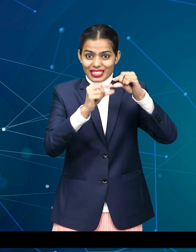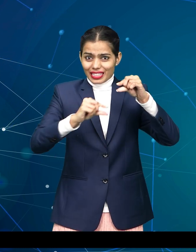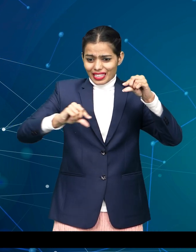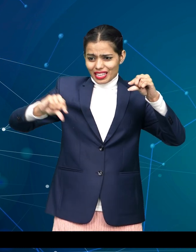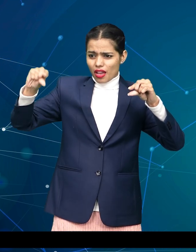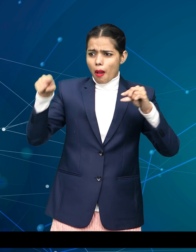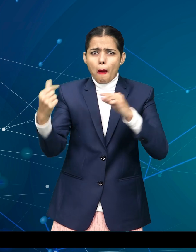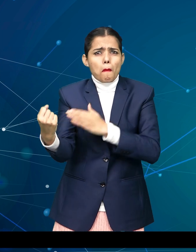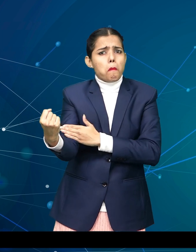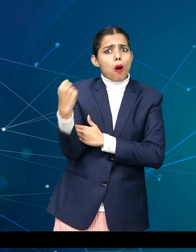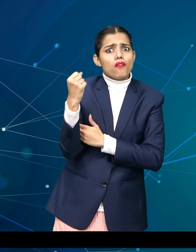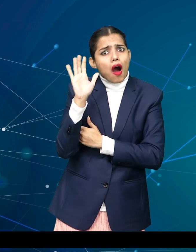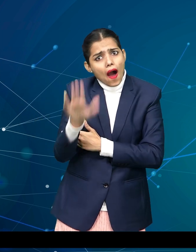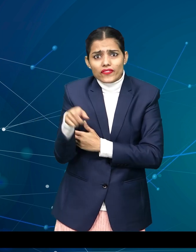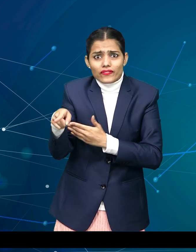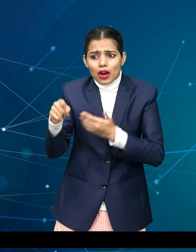ಸಂಭಾವ್ಯ ವ್ಯತ್ಯಾಸ,